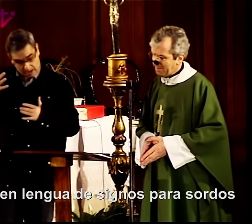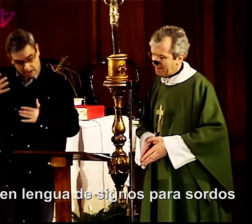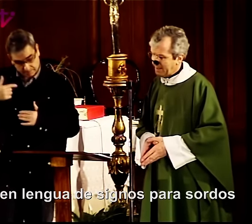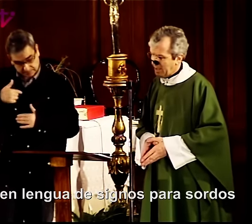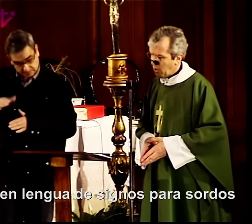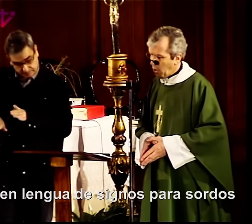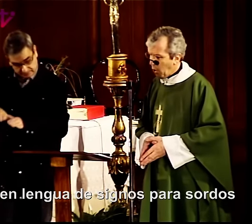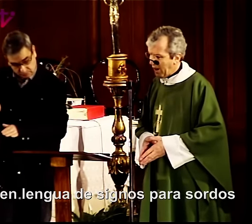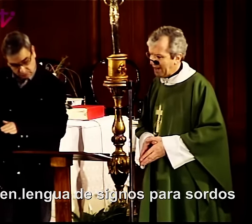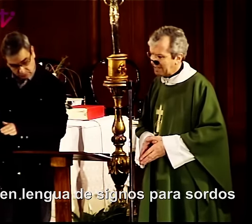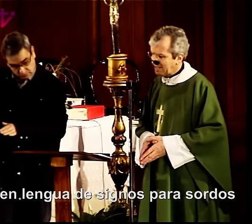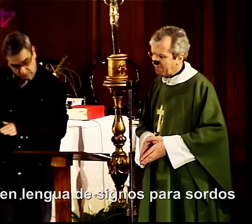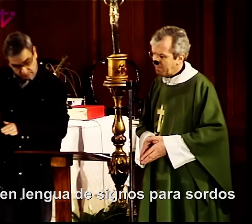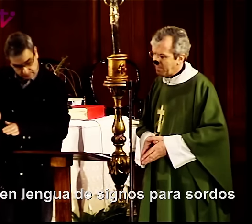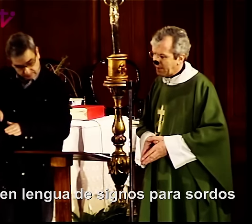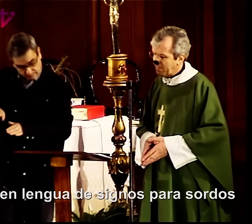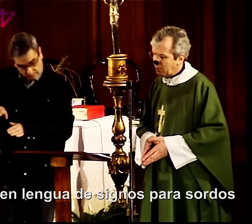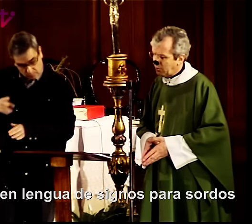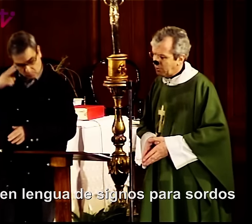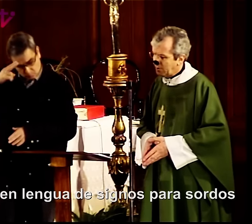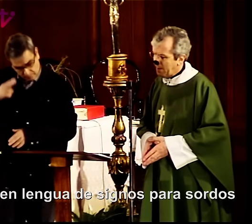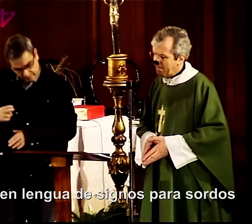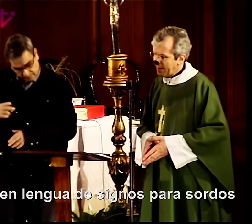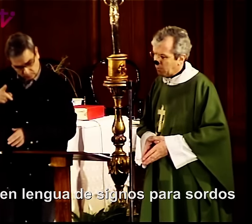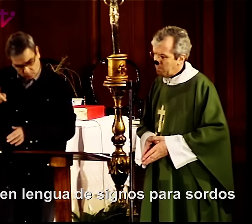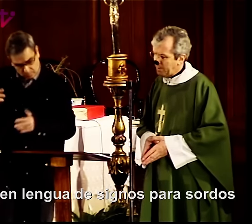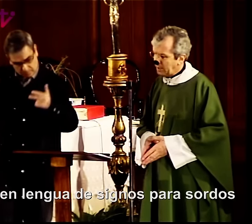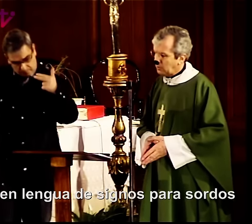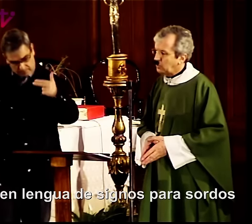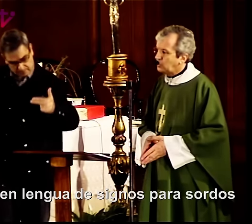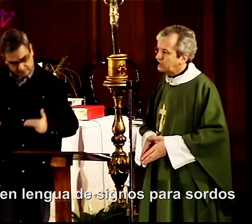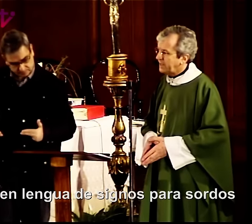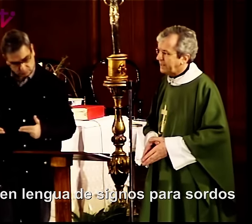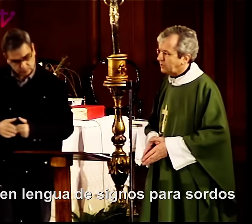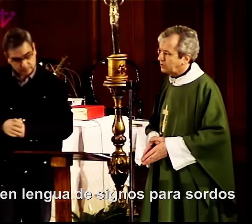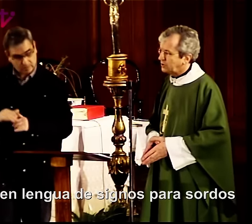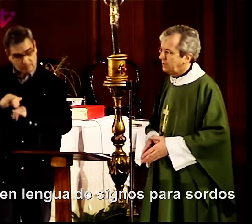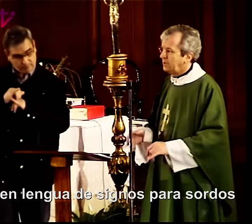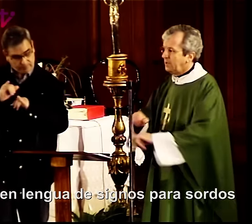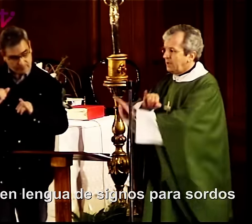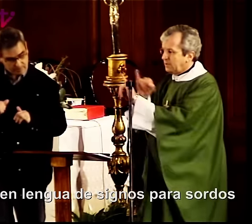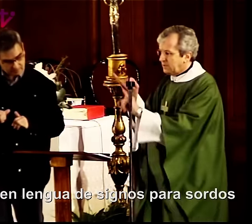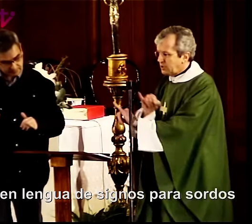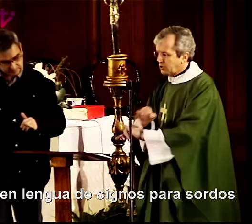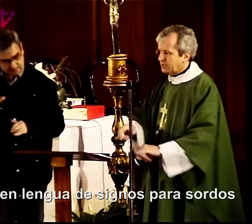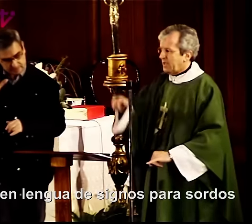exactamente. Ojalá esté firme mi camino para cumplir tus decretos. Dichosas